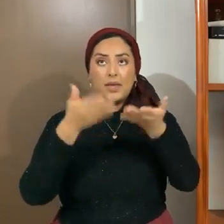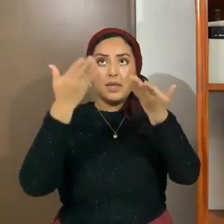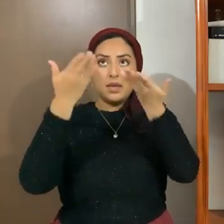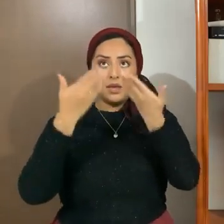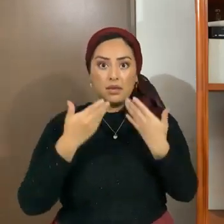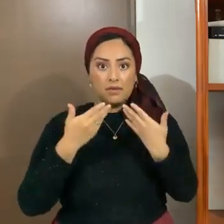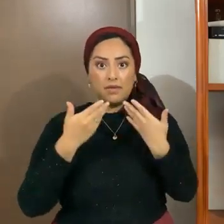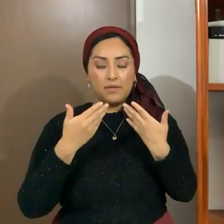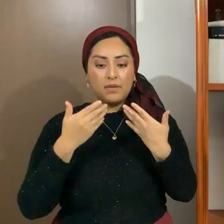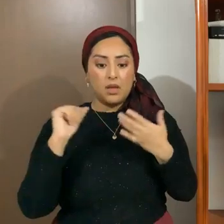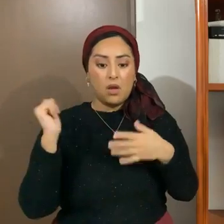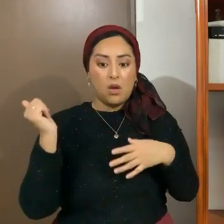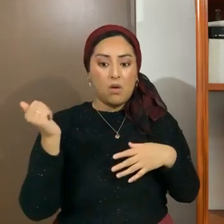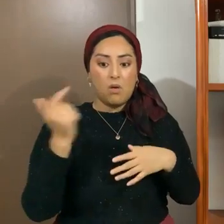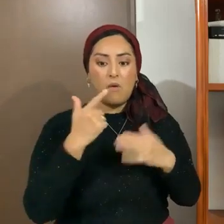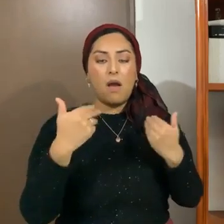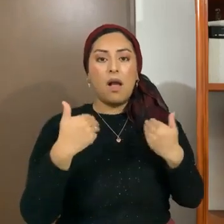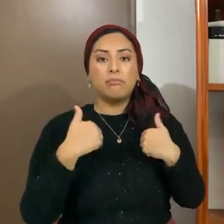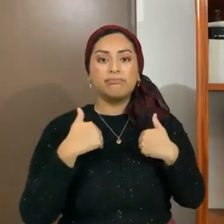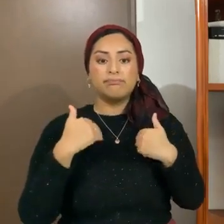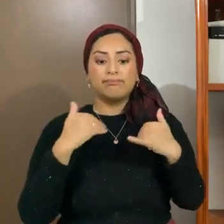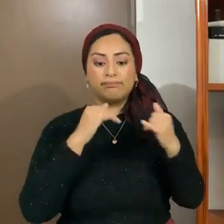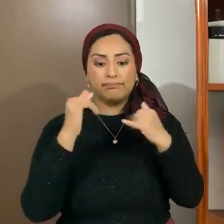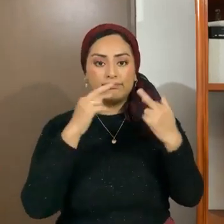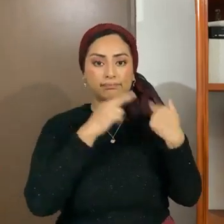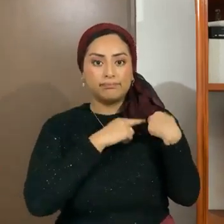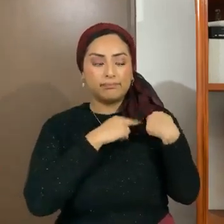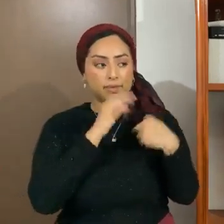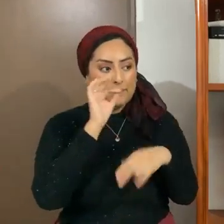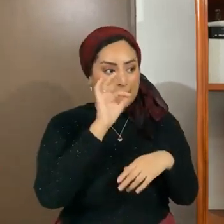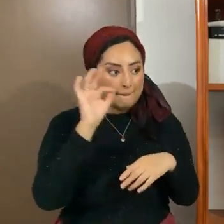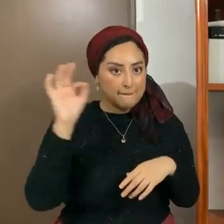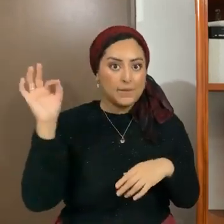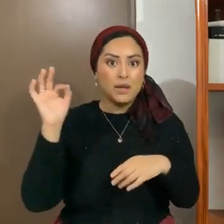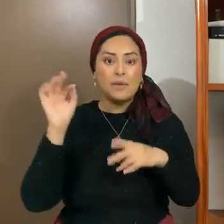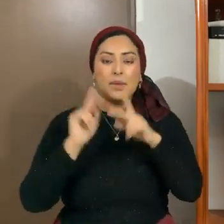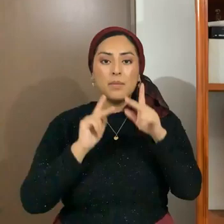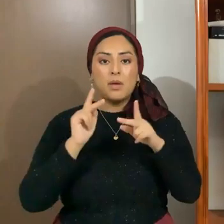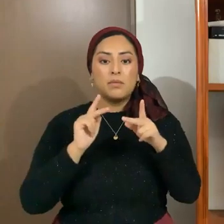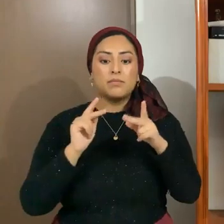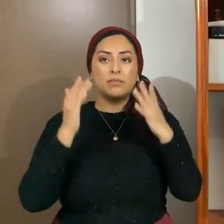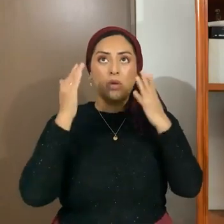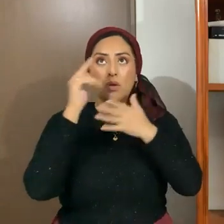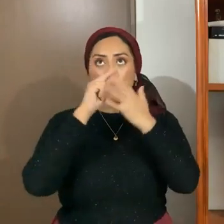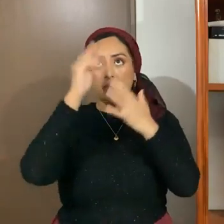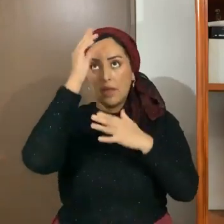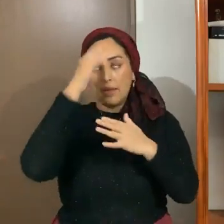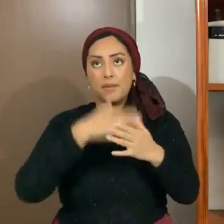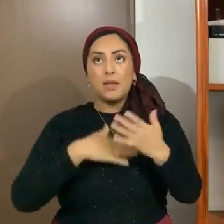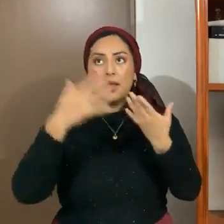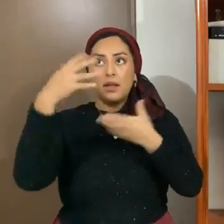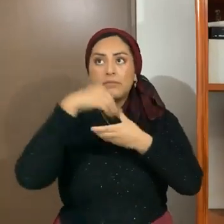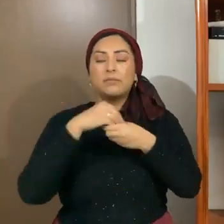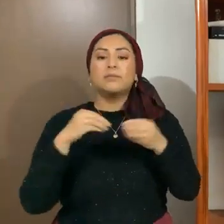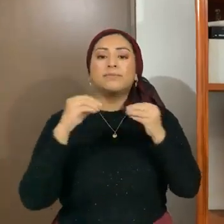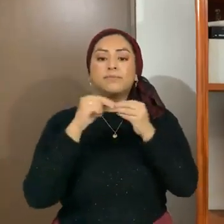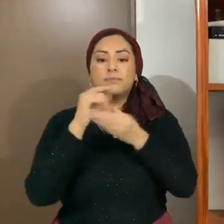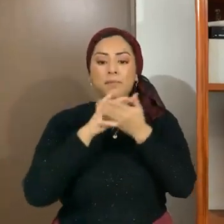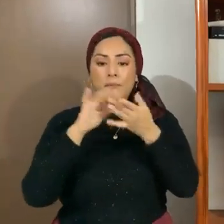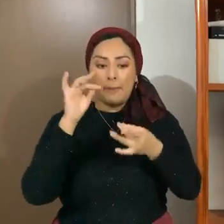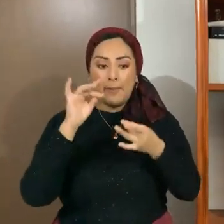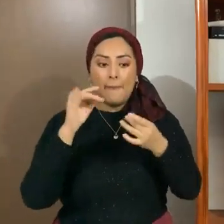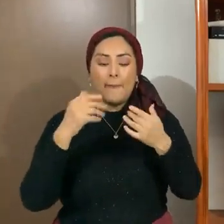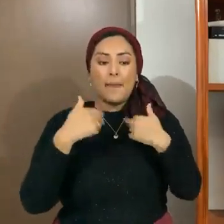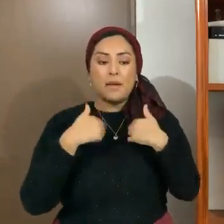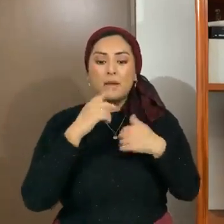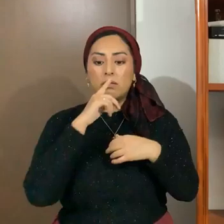nos das. Y a todos tenemos la obligación de hablarle a las almas. Abba Kadosh, por favor, llénanos más de tu bendito Ruach HaKodesh para que así